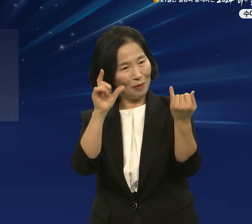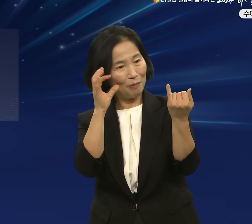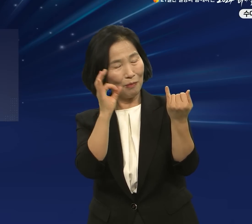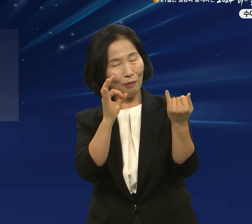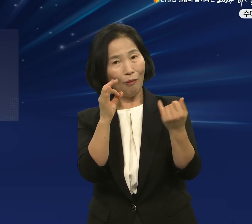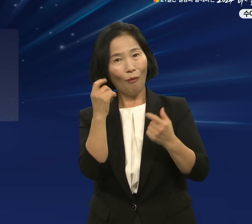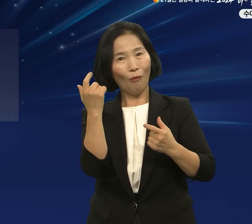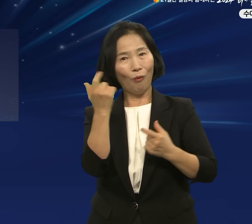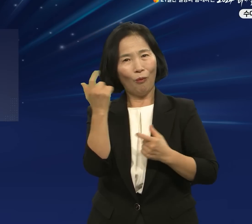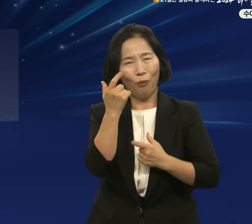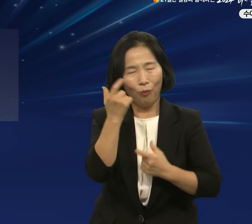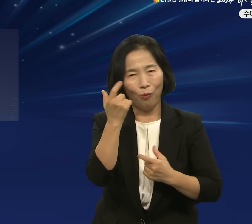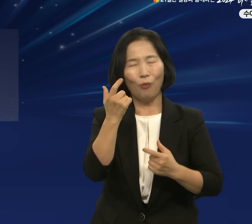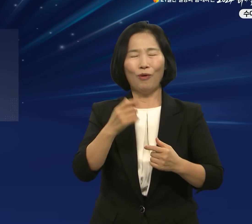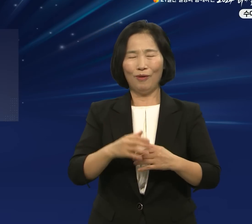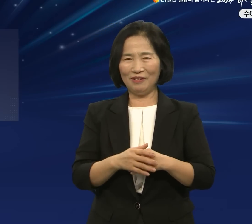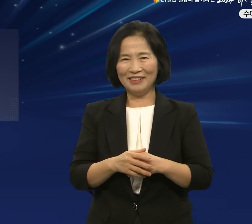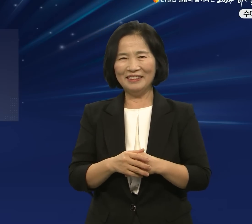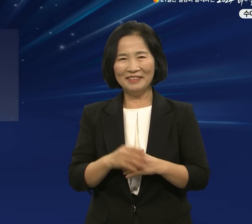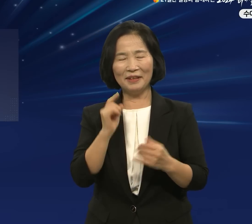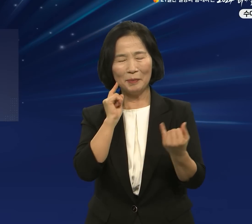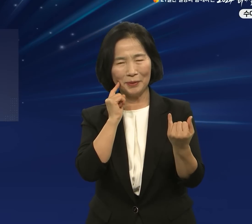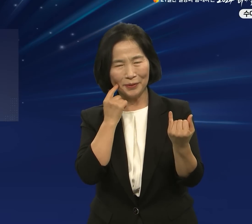저는 너무나 좋습니다.